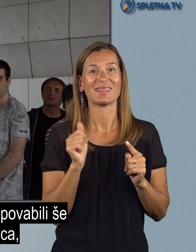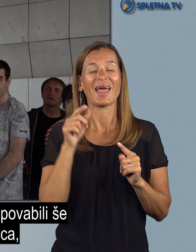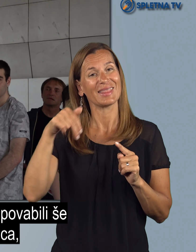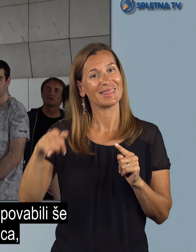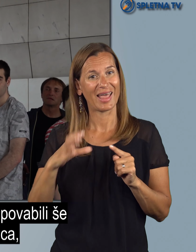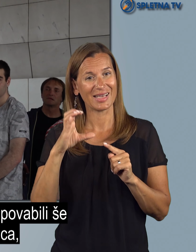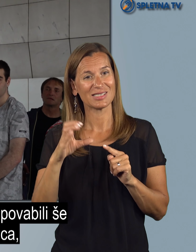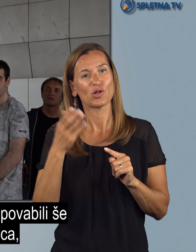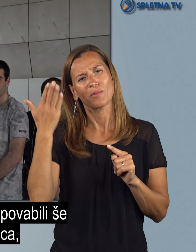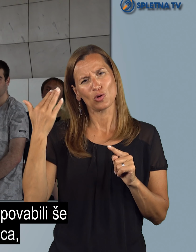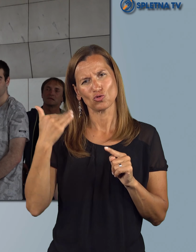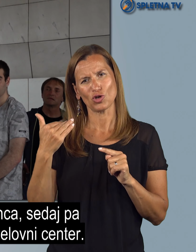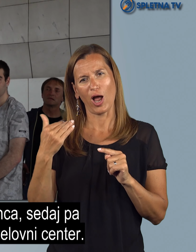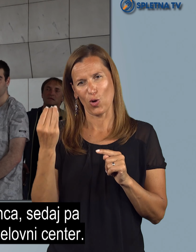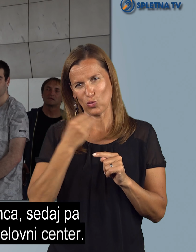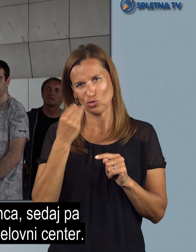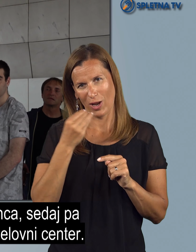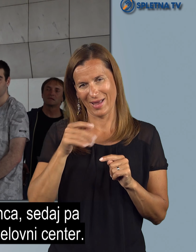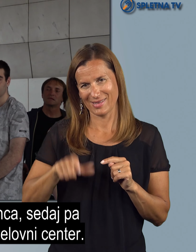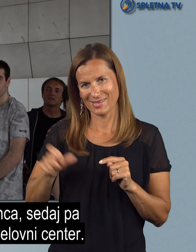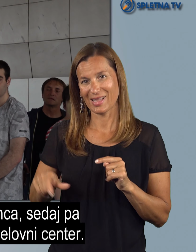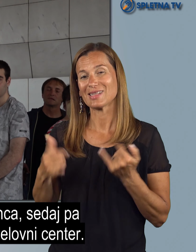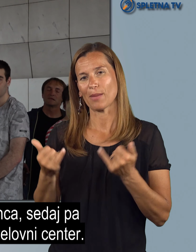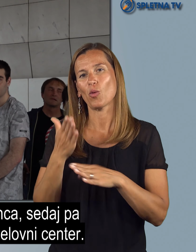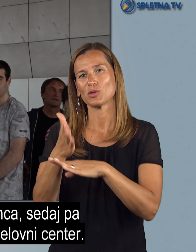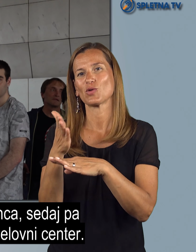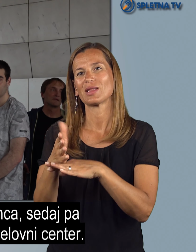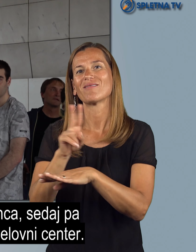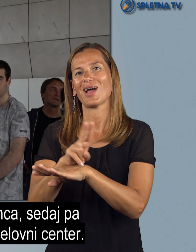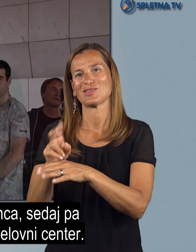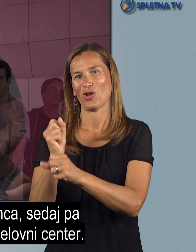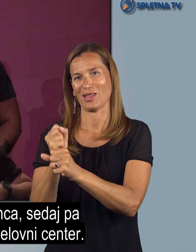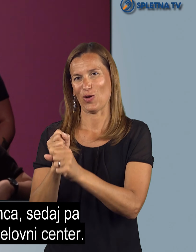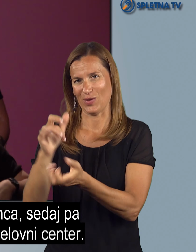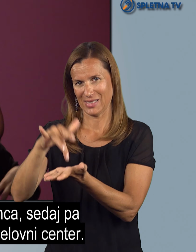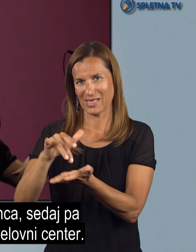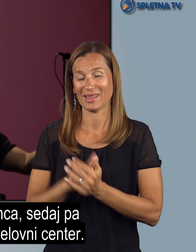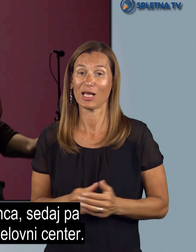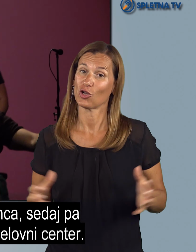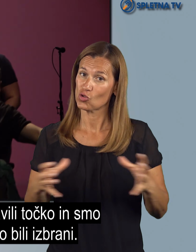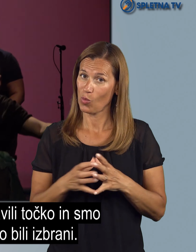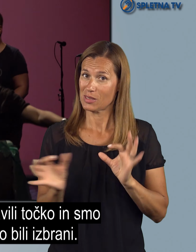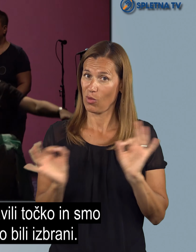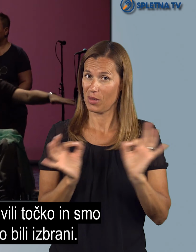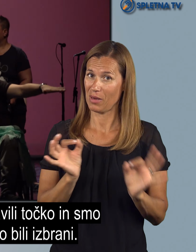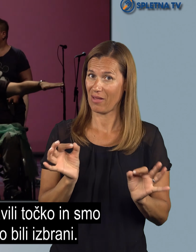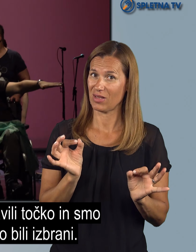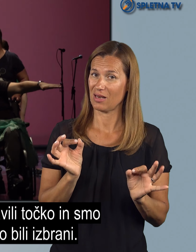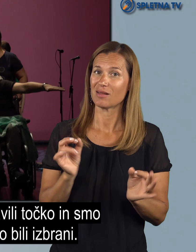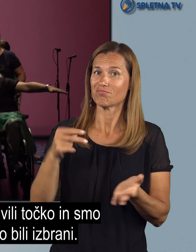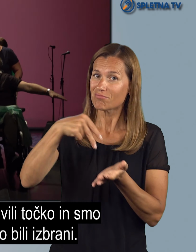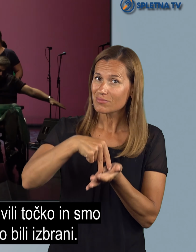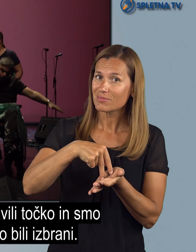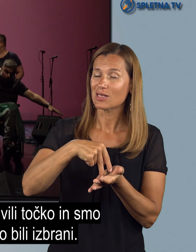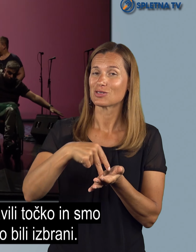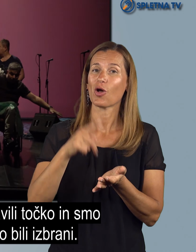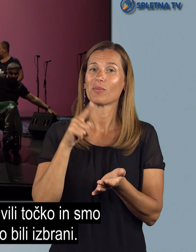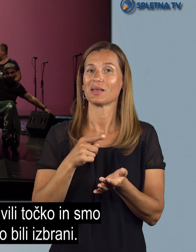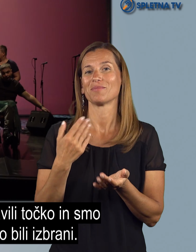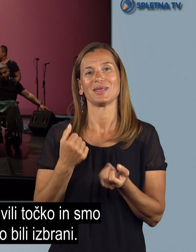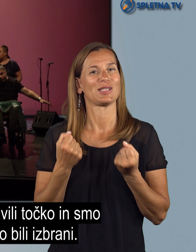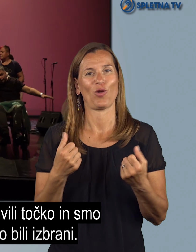Nejca, ki sta naša bivša učenca, sedaj pa obiskujeta varstveno delovni center. Skupaj smo potem pripravili točko